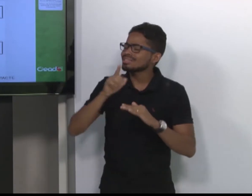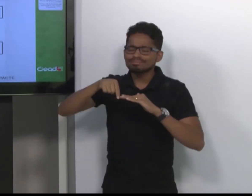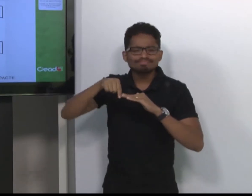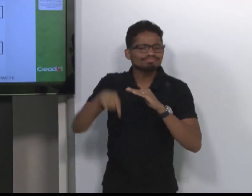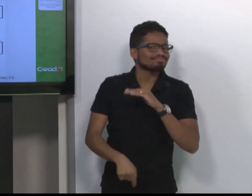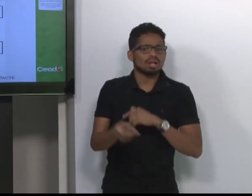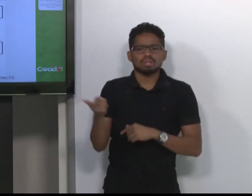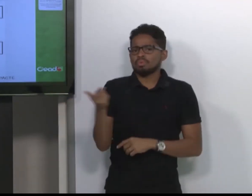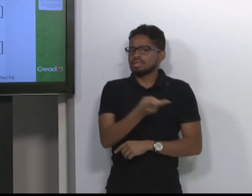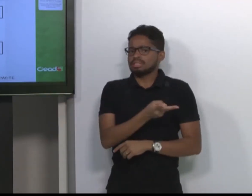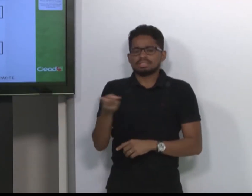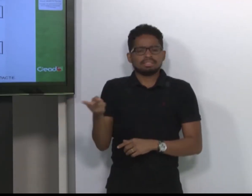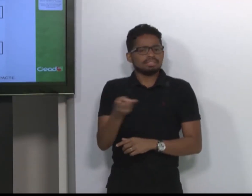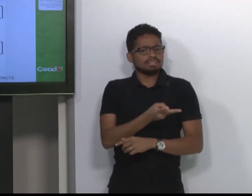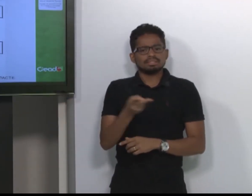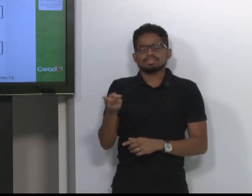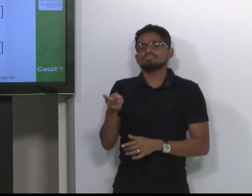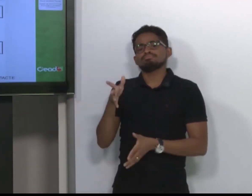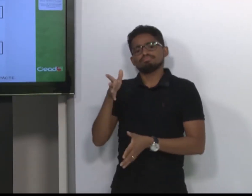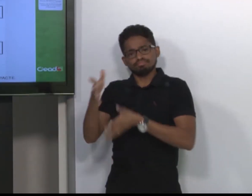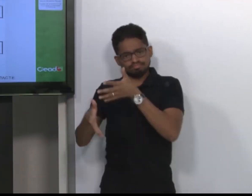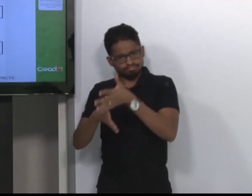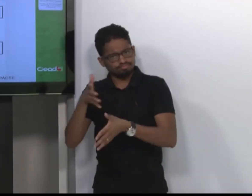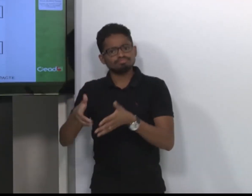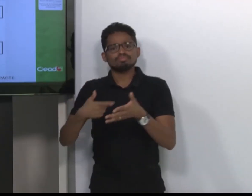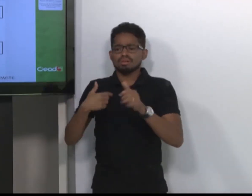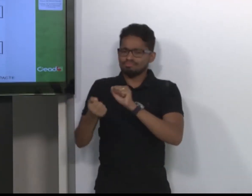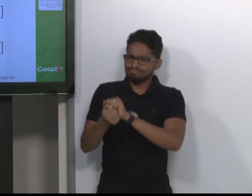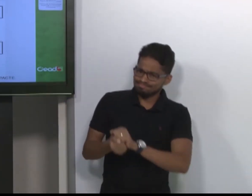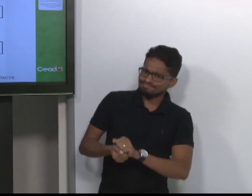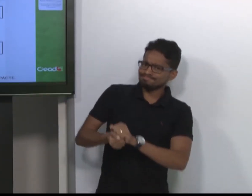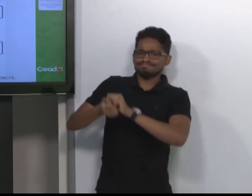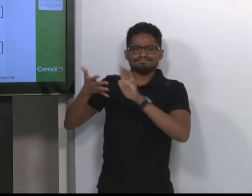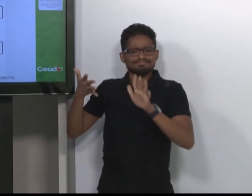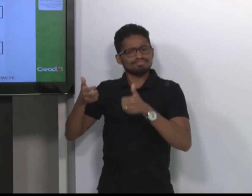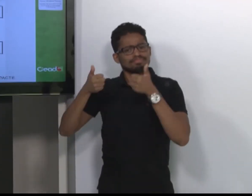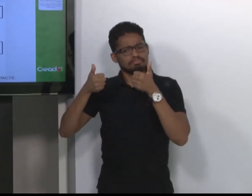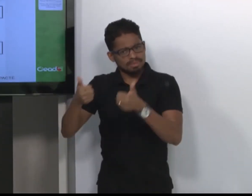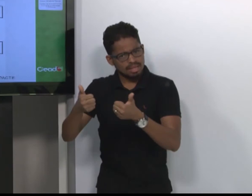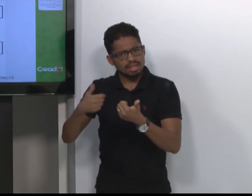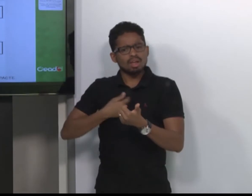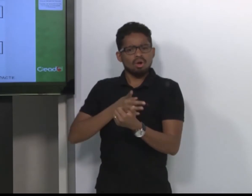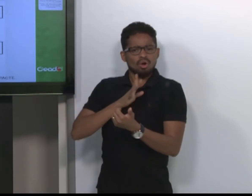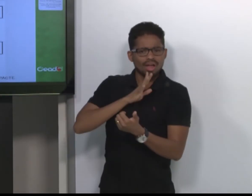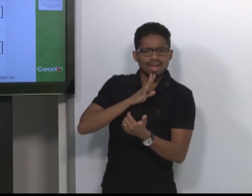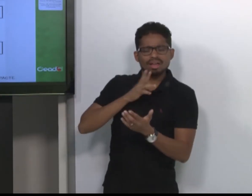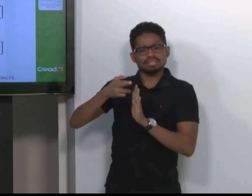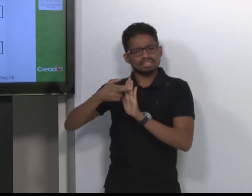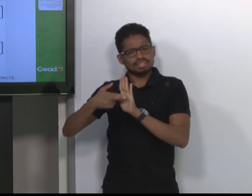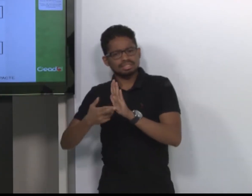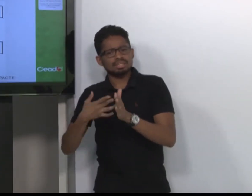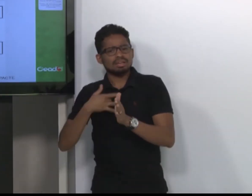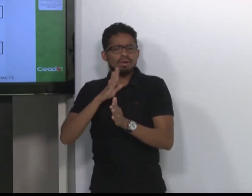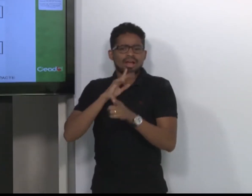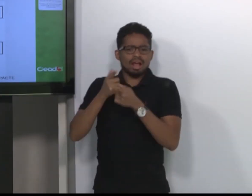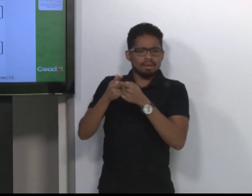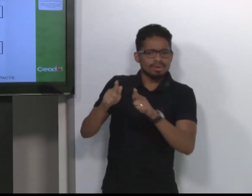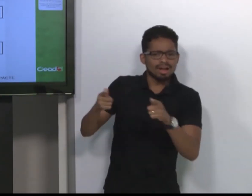profundo dessas duas línguas, a fluência nessas línguas, o conhecimento de regras gramaticais, especificidades